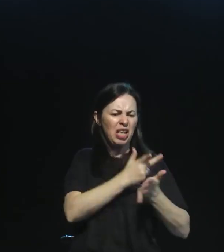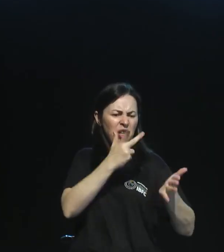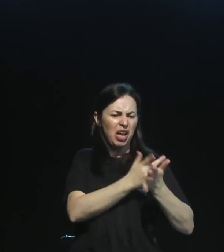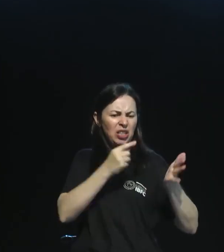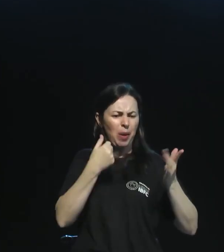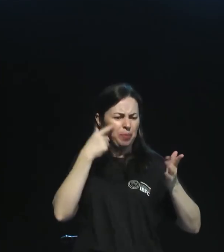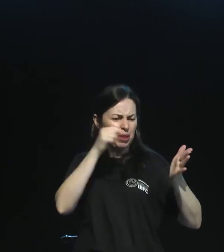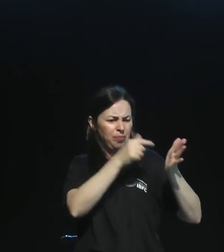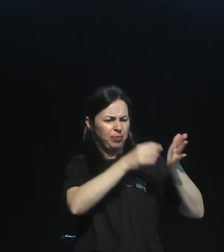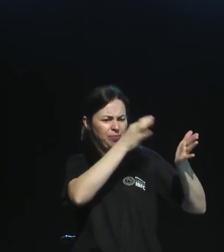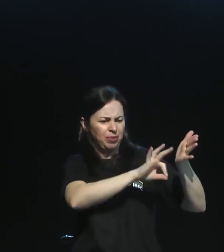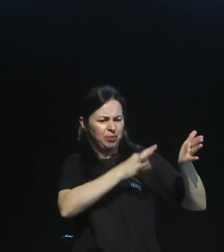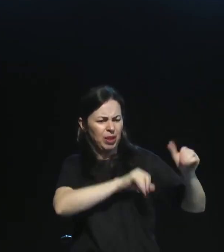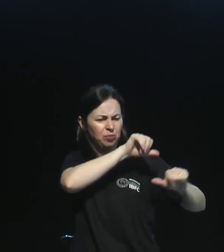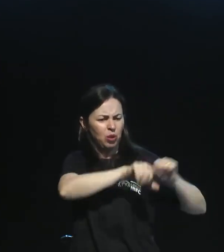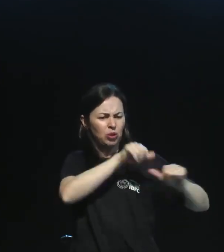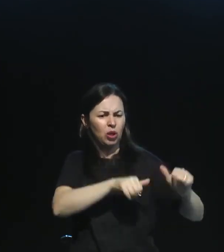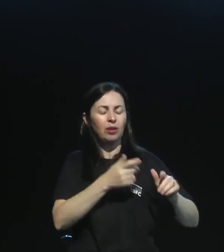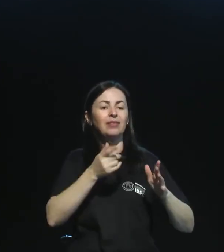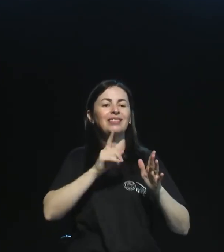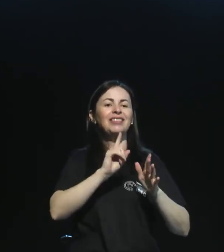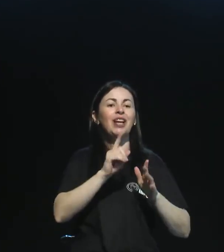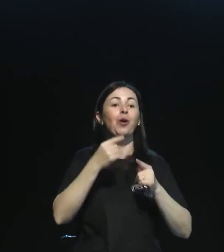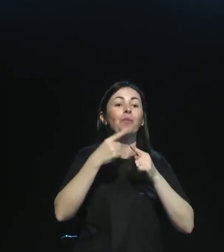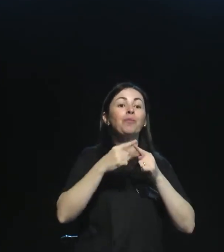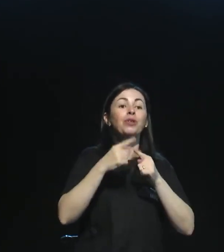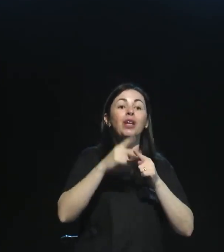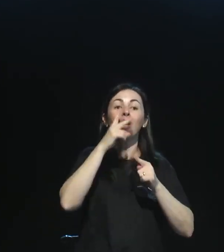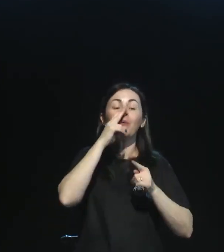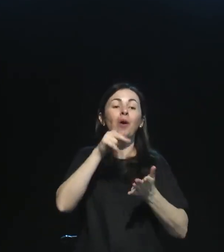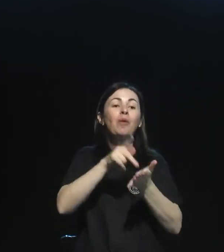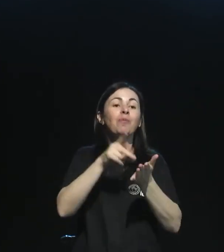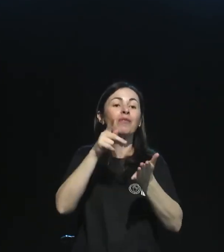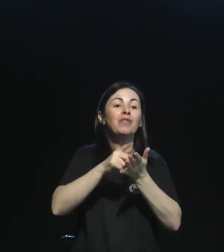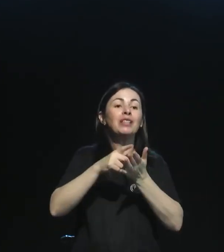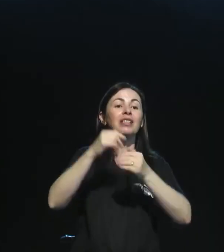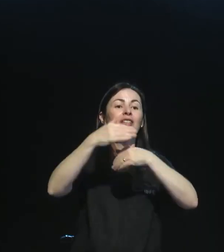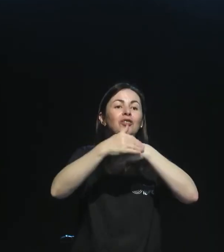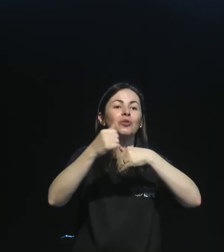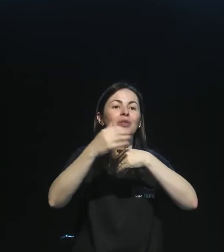condeno, vocês mesmos vão se condenar se não se voltarem para a verdade.